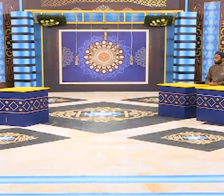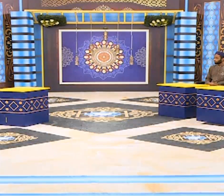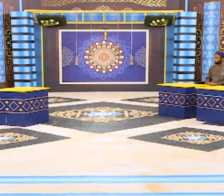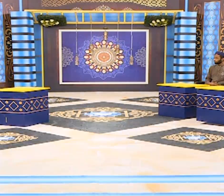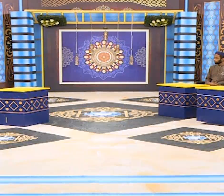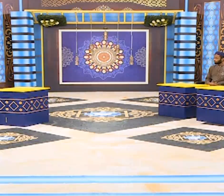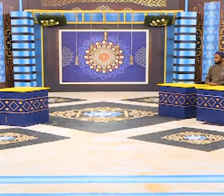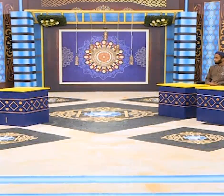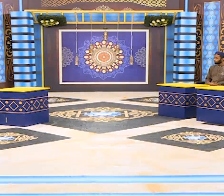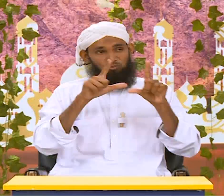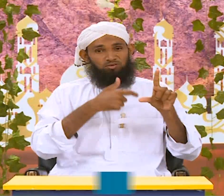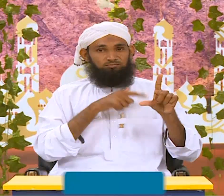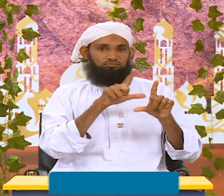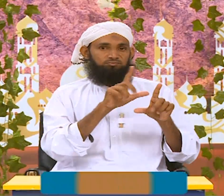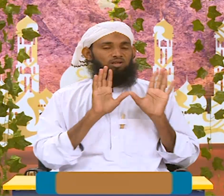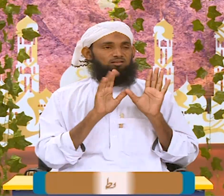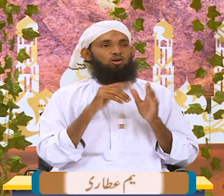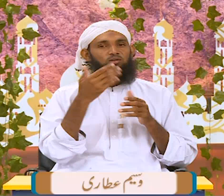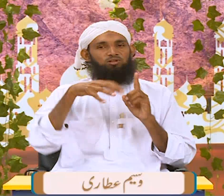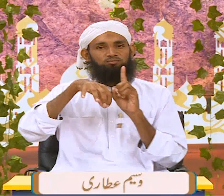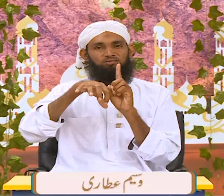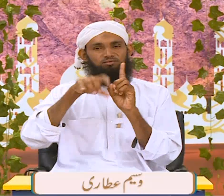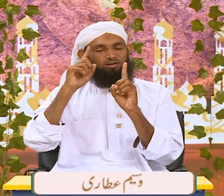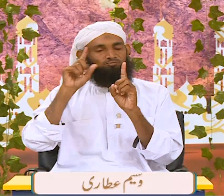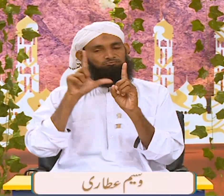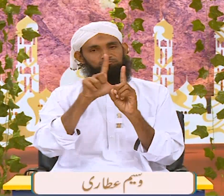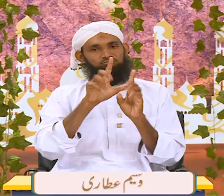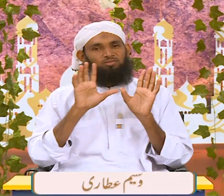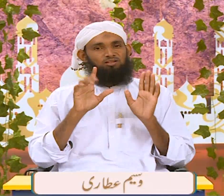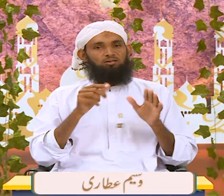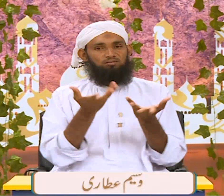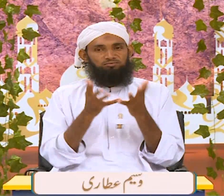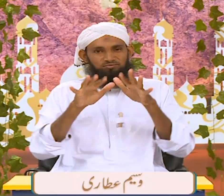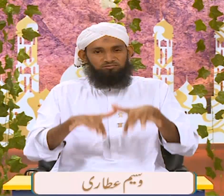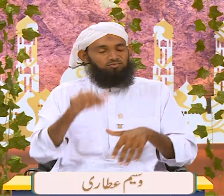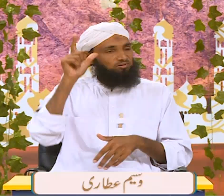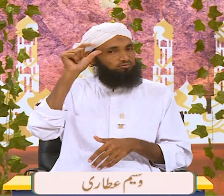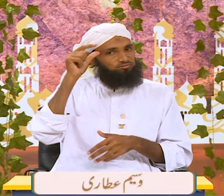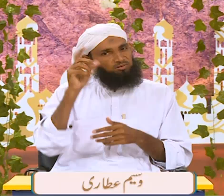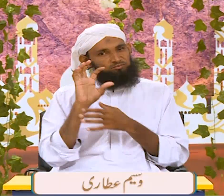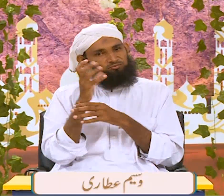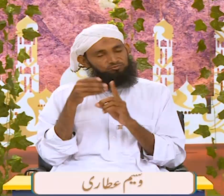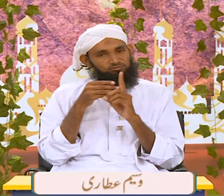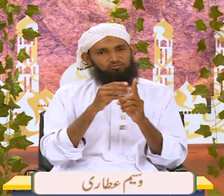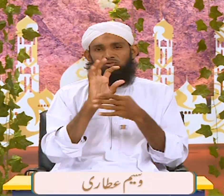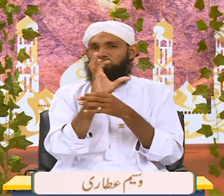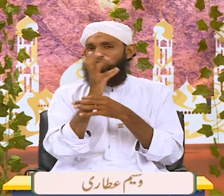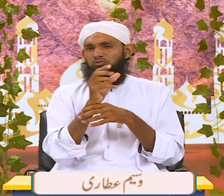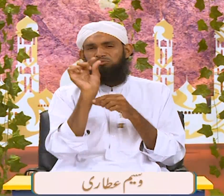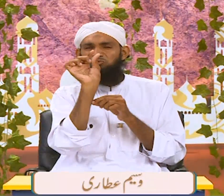دل میں گھر کر جائے اور ہم بس مدینے کی یادوں میں ہی تڑپتے رہیں، فکر آخرت میں کھوئے رہیں، دنیا سے بس اپنی جائز ضرورتیں